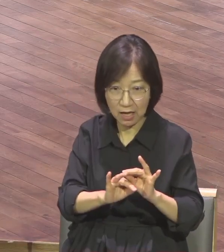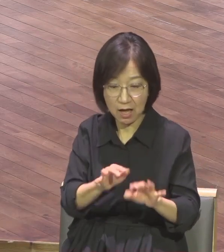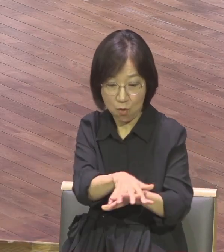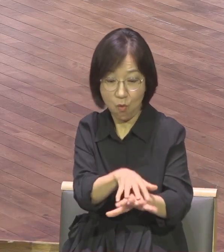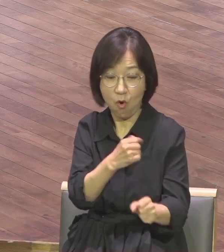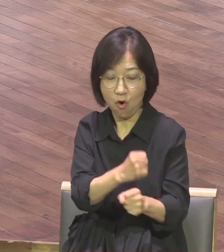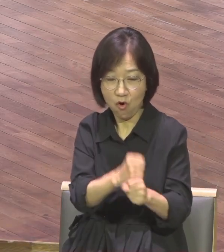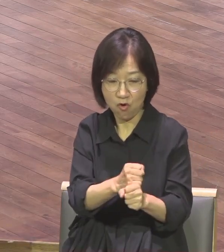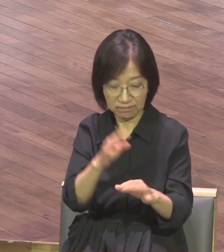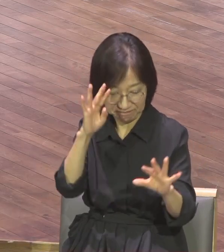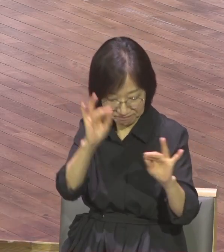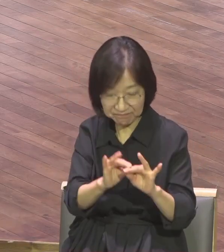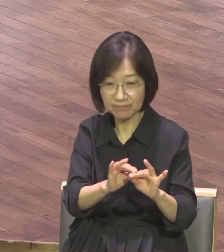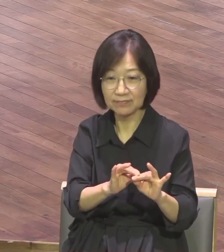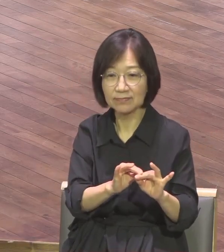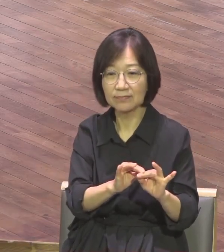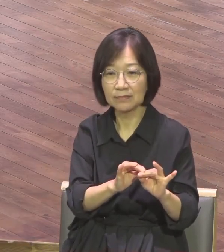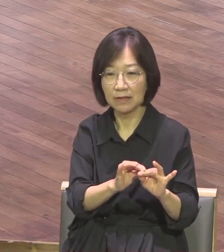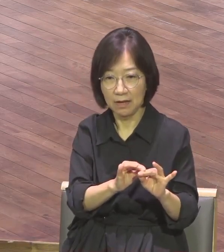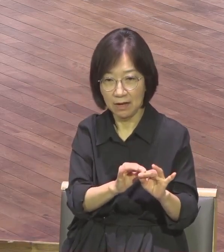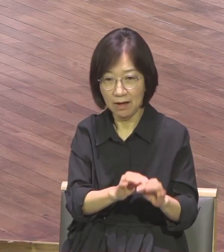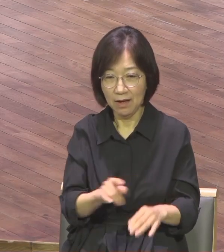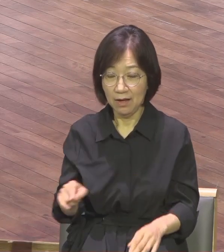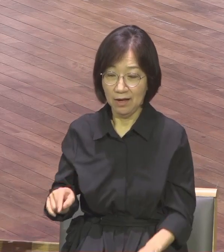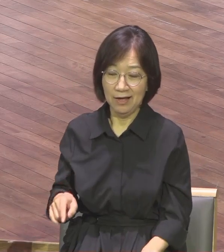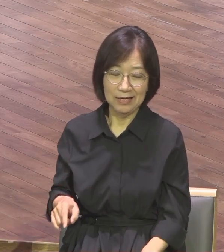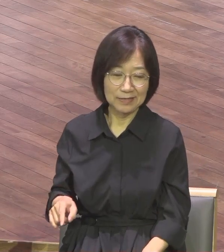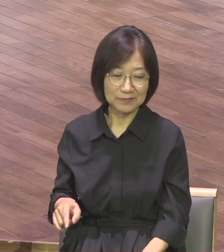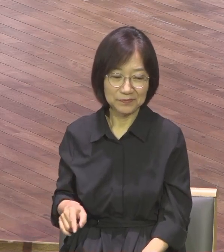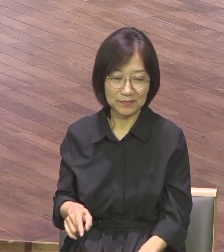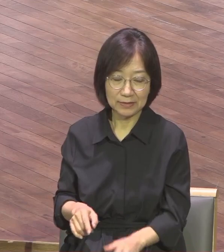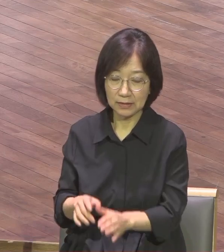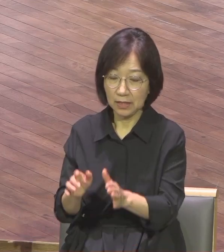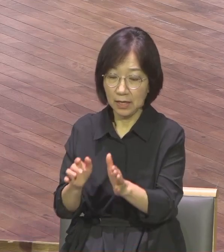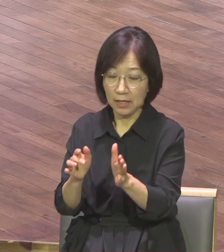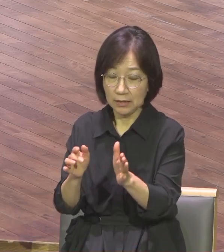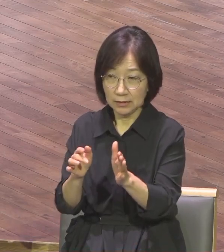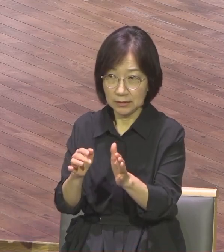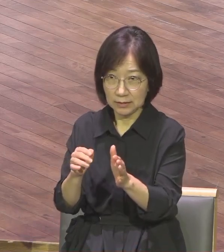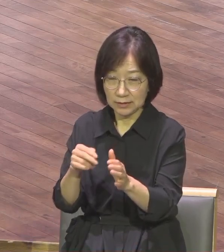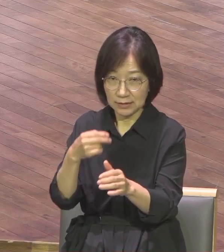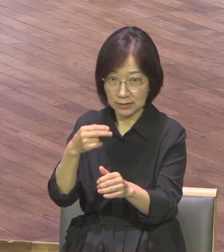이 사울은 정글을 보기 시작했어요. 예수 믿자마자 그냥.